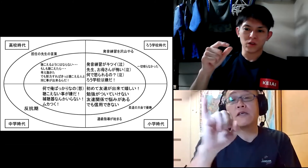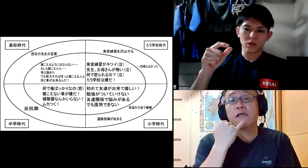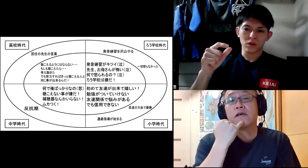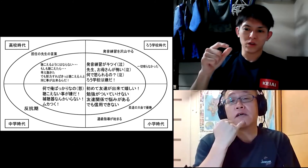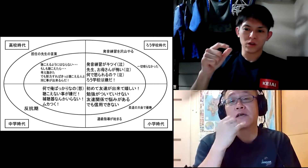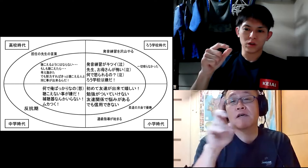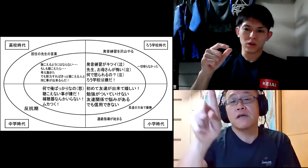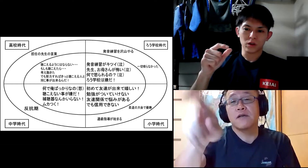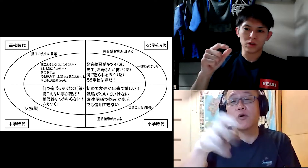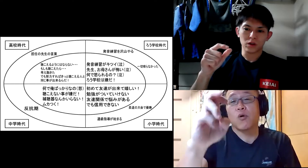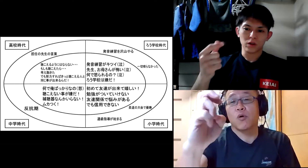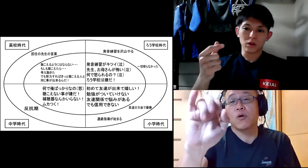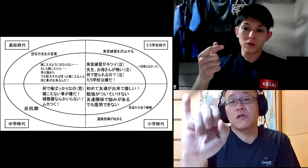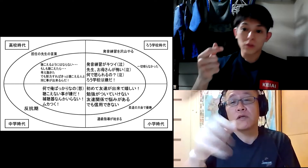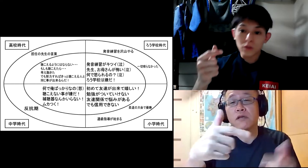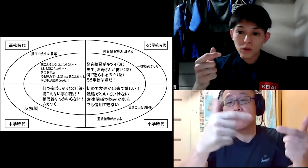呪いでいい。